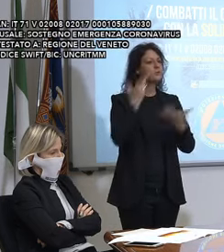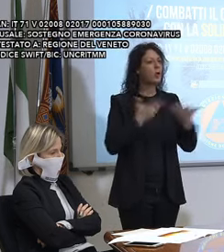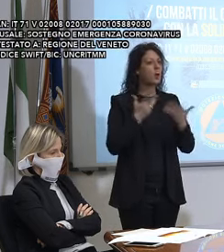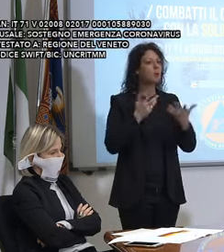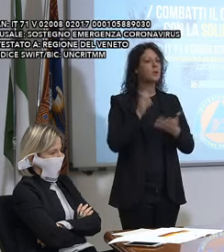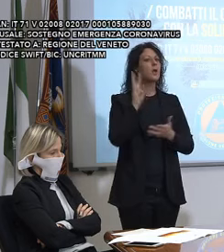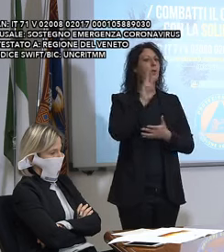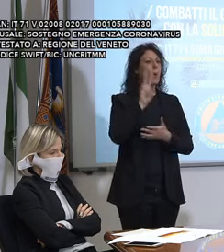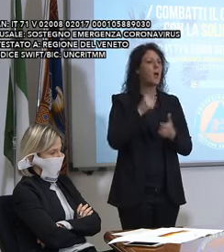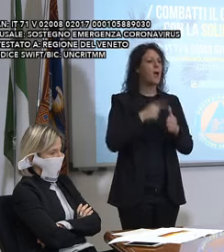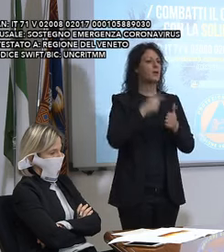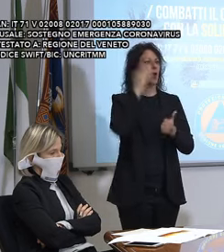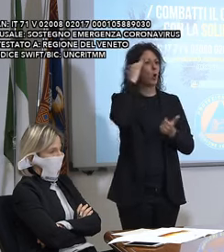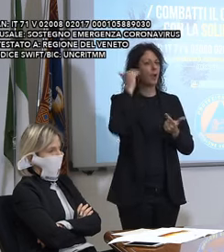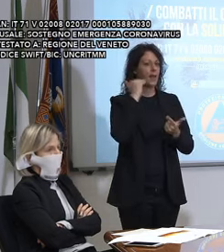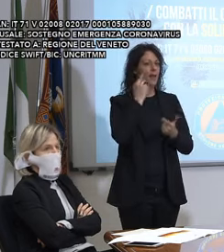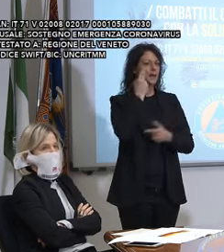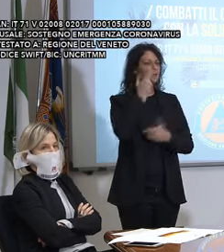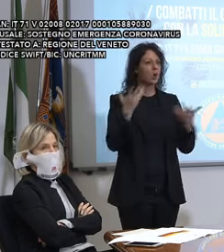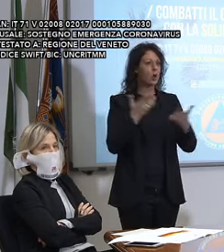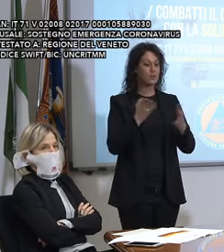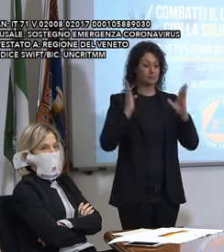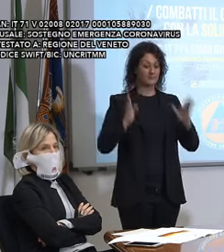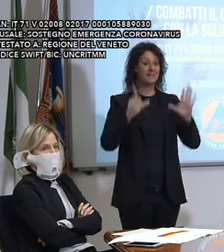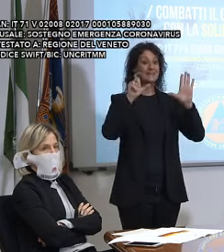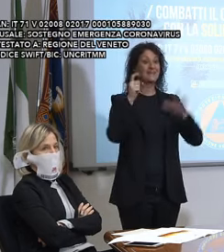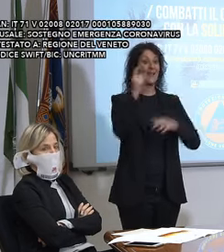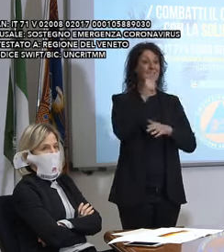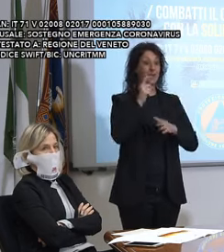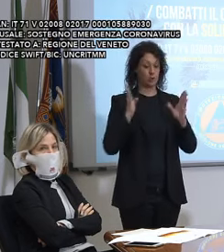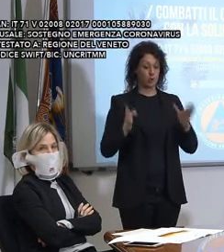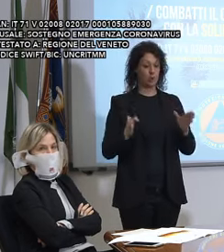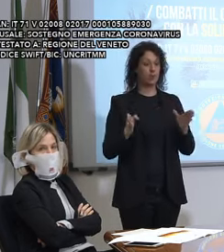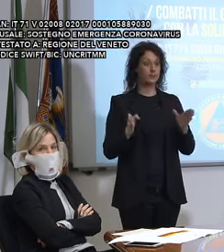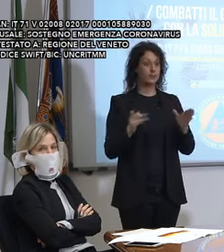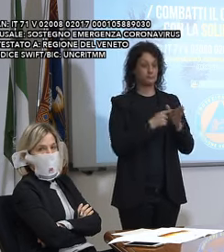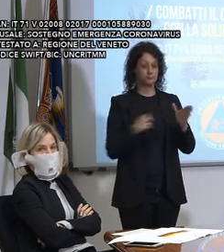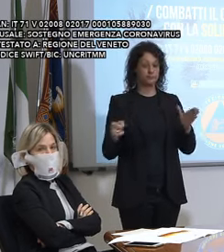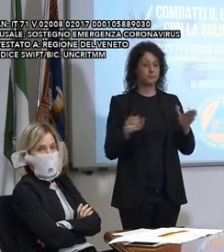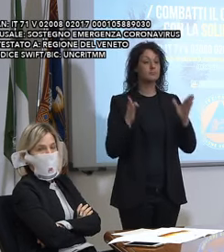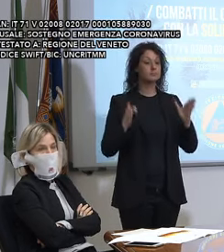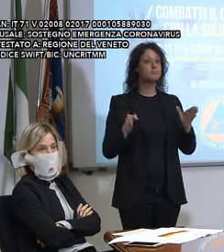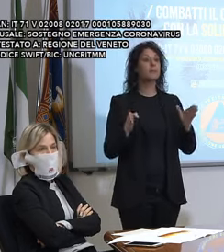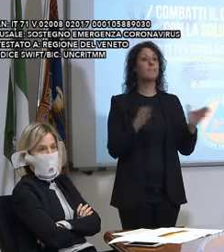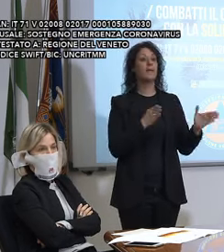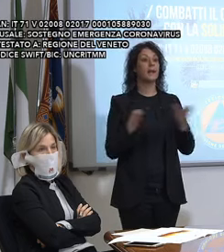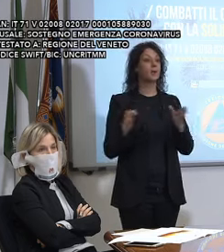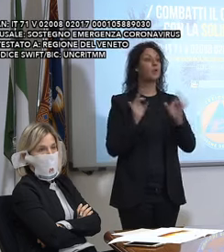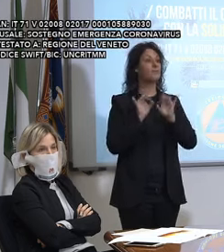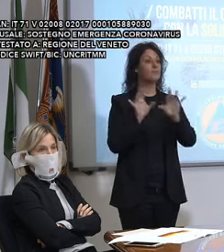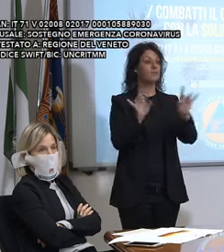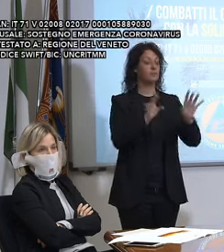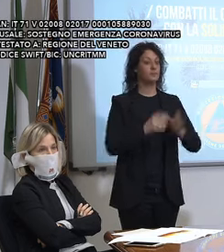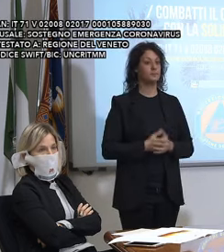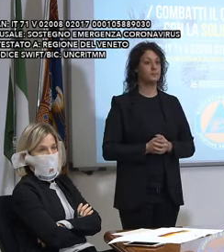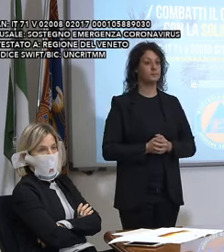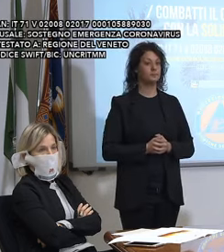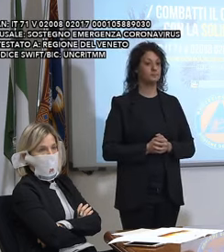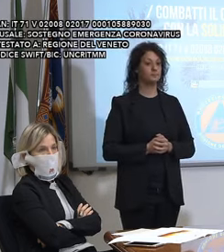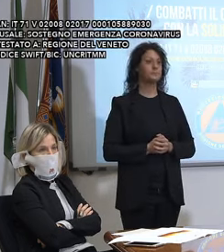in Corea e quant'altro, che sono questi 70 giorni, addirittura c'è chi si è preso la briga, guardate che è intelligente questa